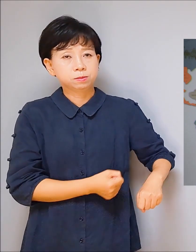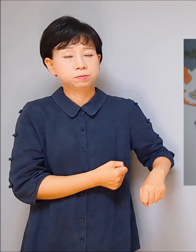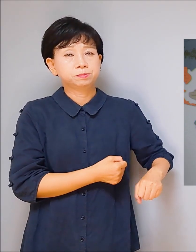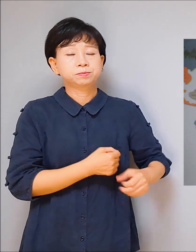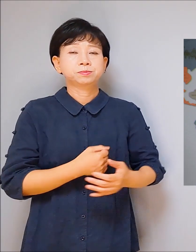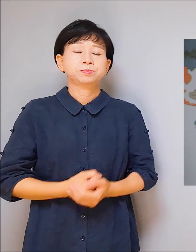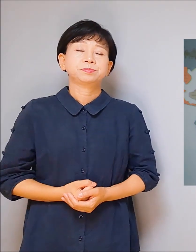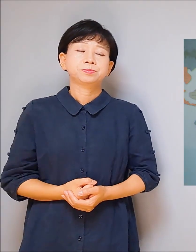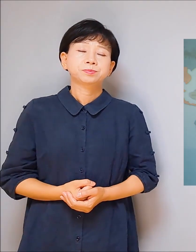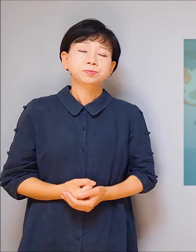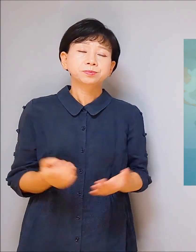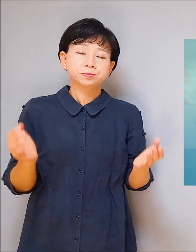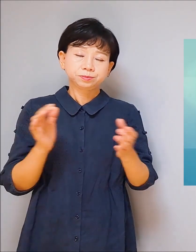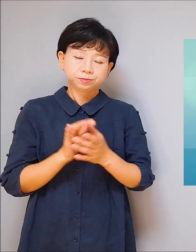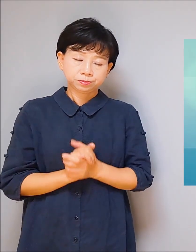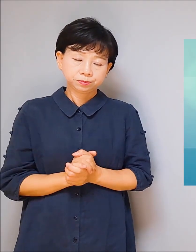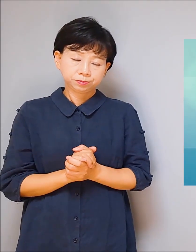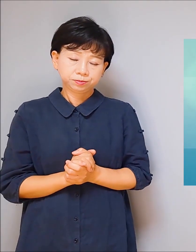걷혀가라. 아멘.